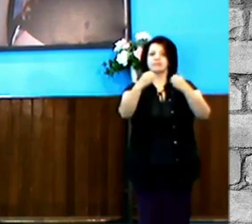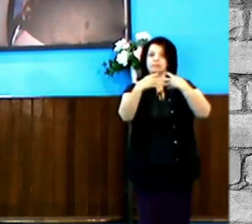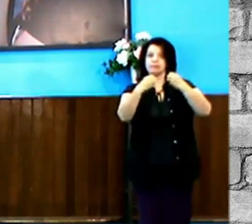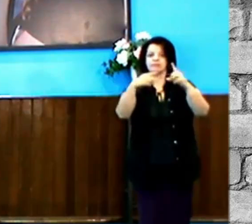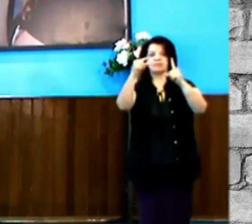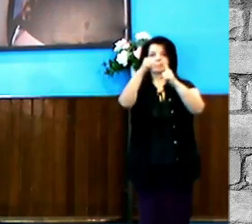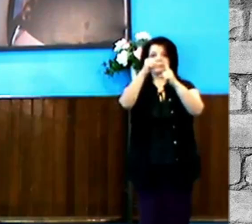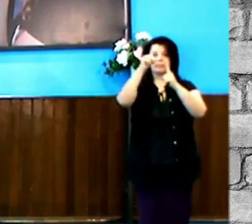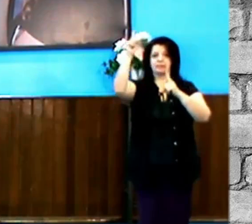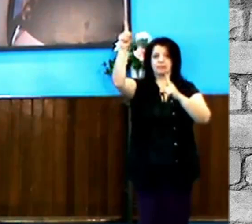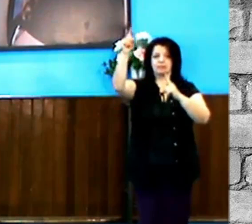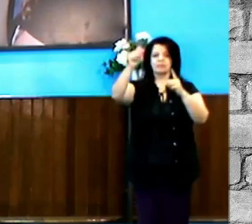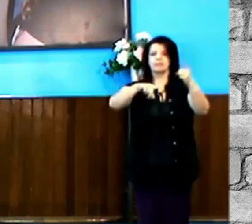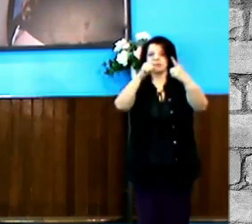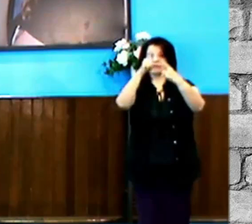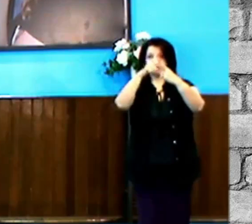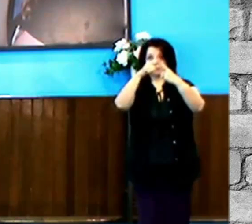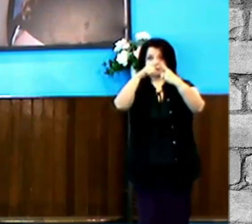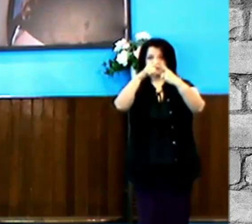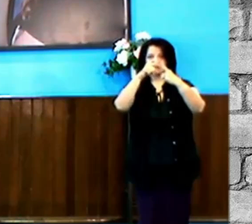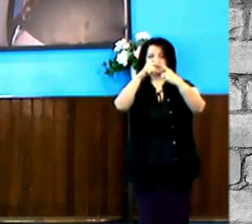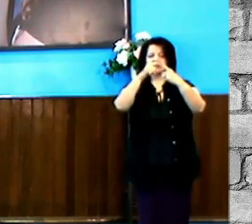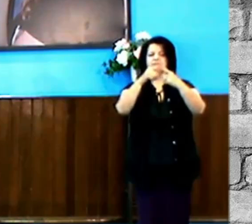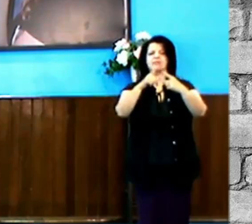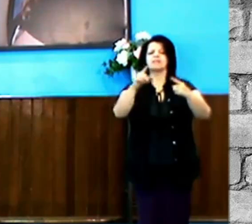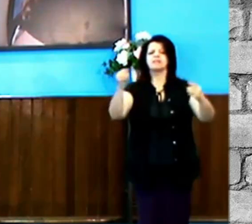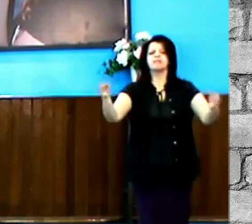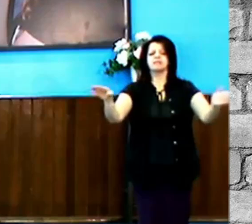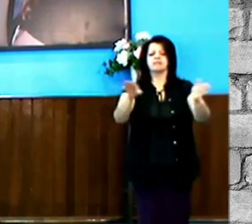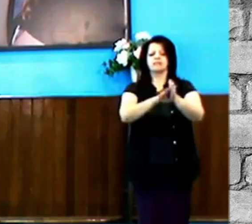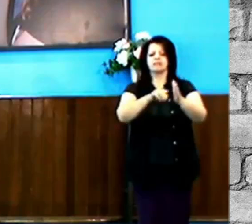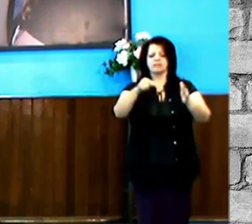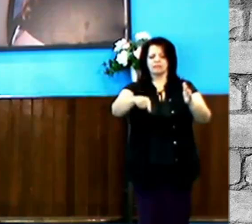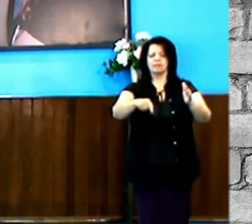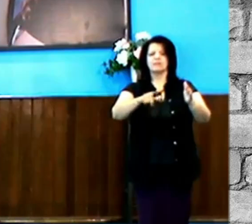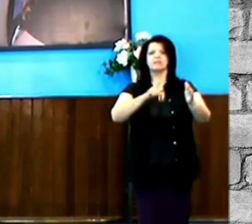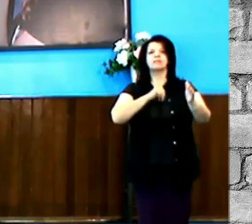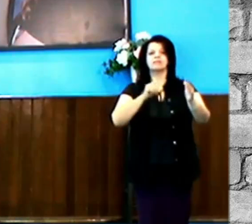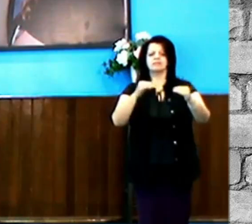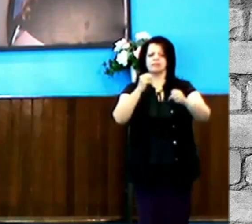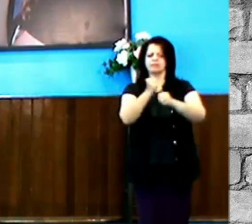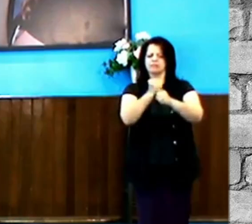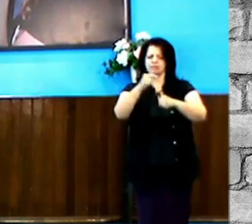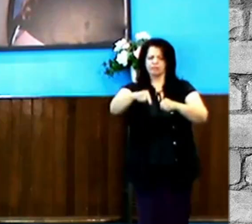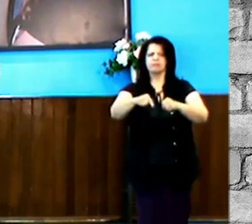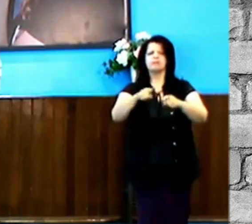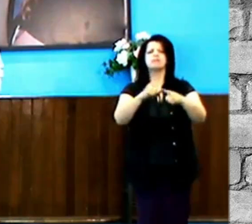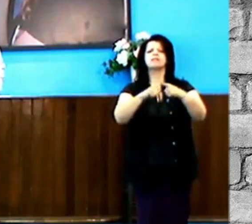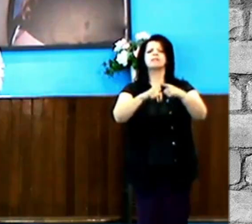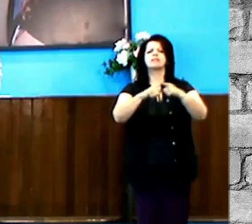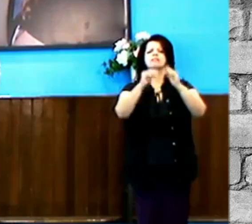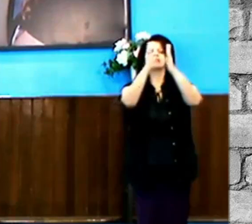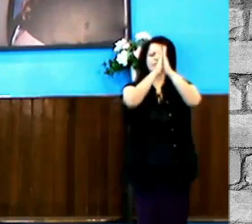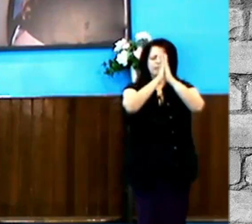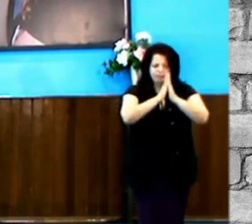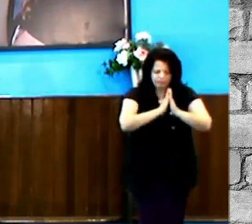nós. Nosso primeiro propósito da existência é adoração. Nós existimos para adorar a Deus. Nosso segundo propósito de existência